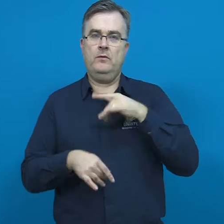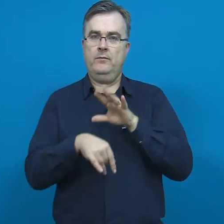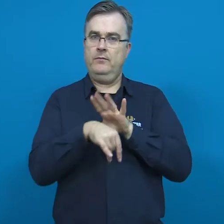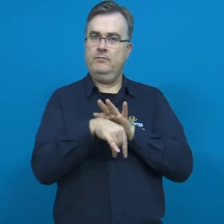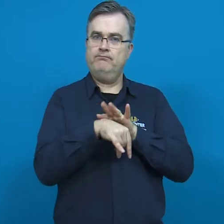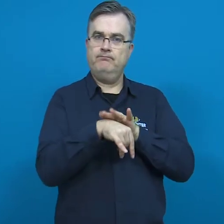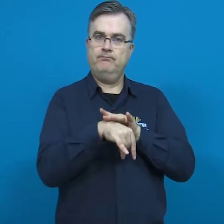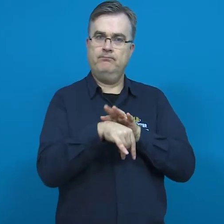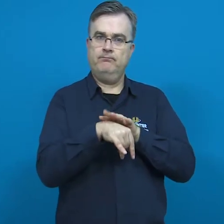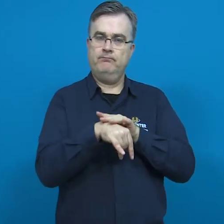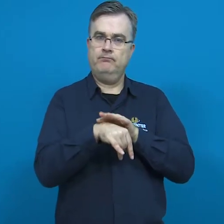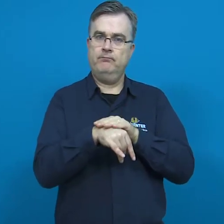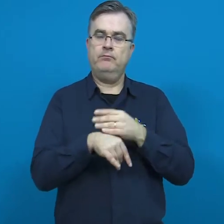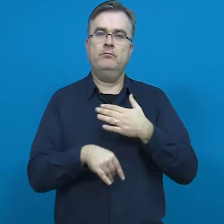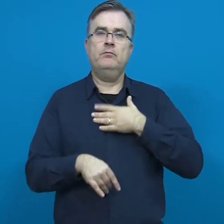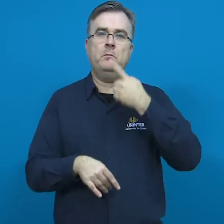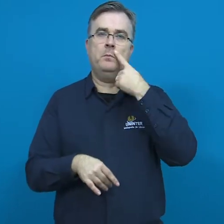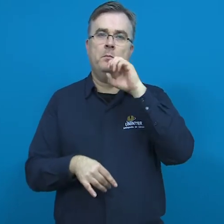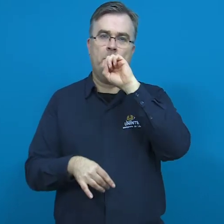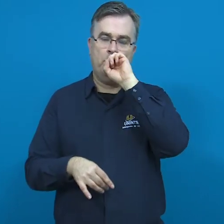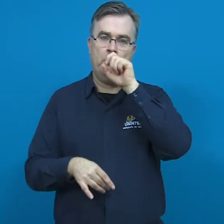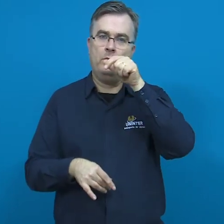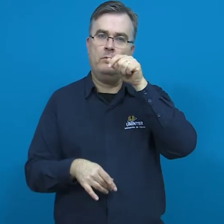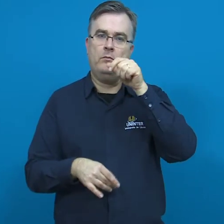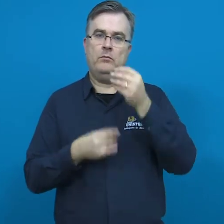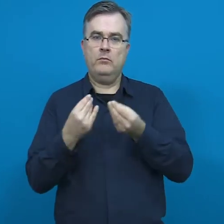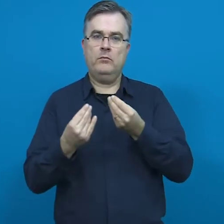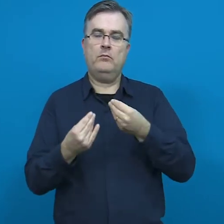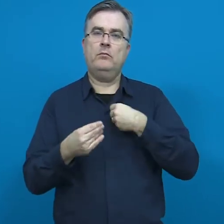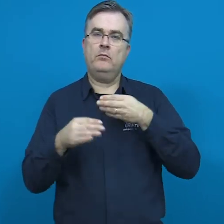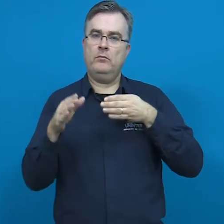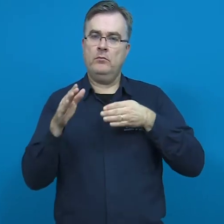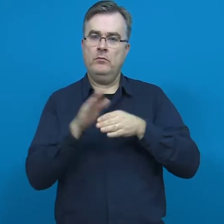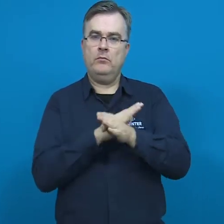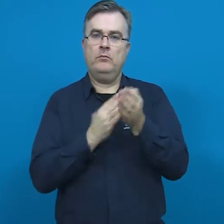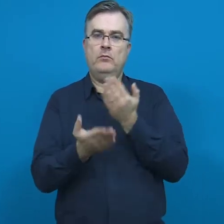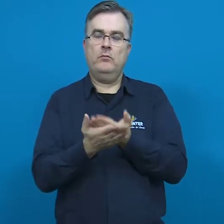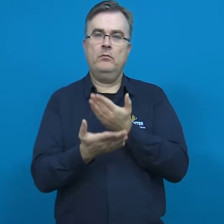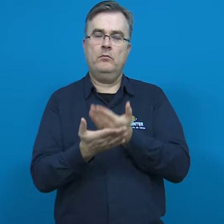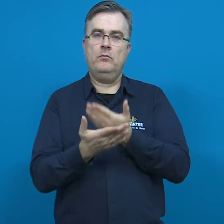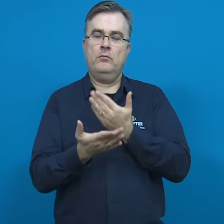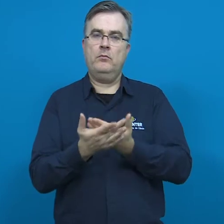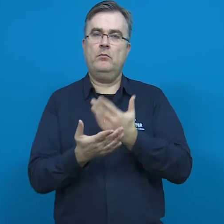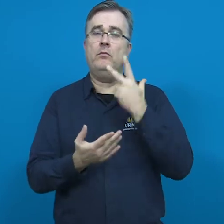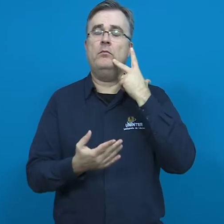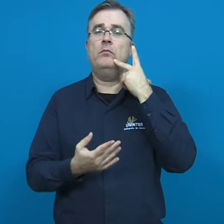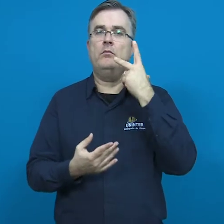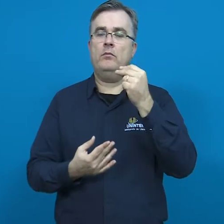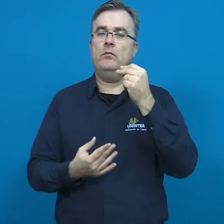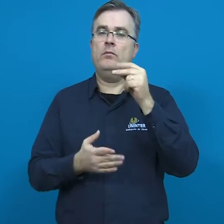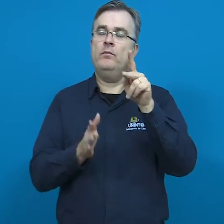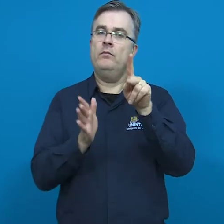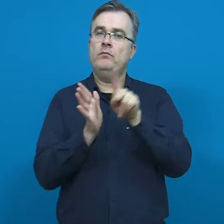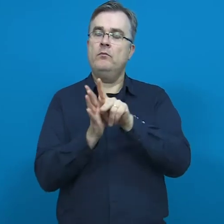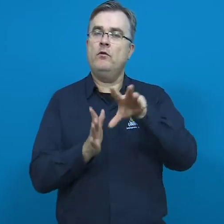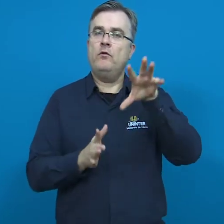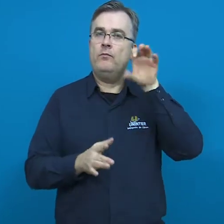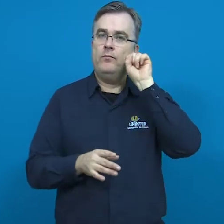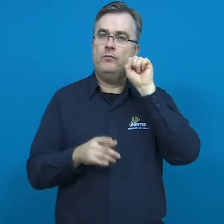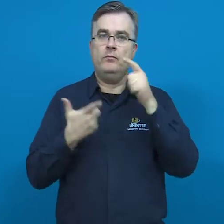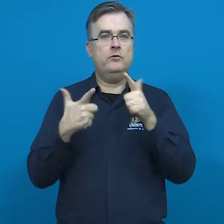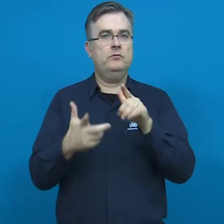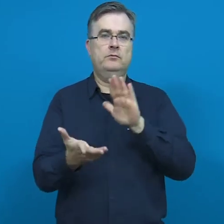eu fiquei doente. Daí o meu pai insistiu que eu entrasse numa escola regular, numa escola de